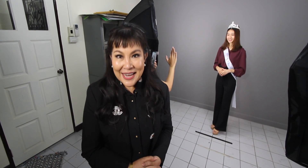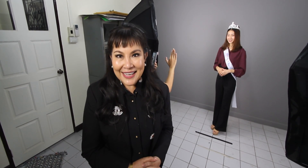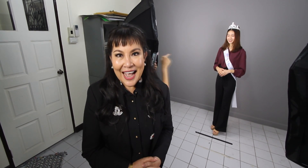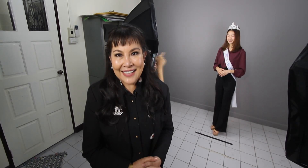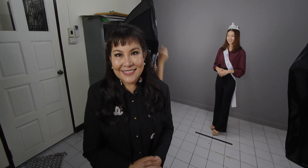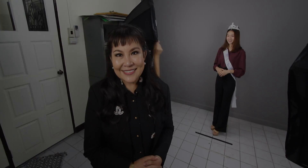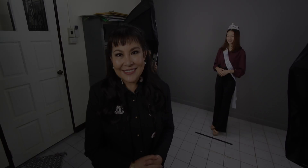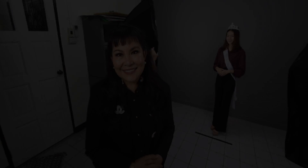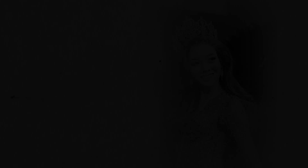งค่ะ